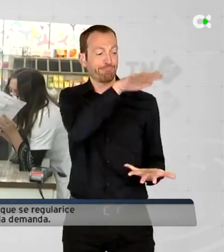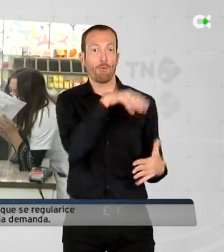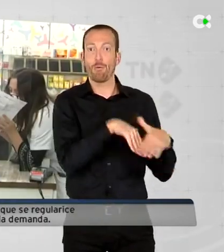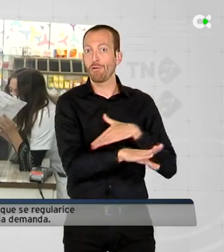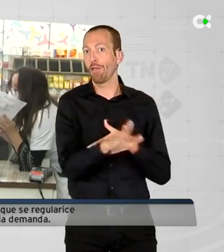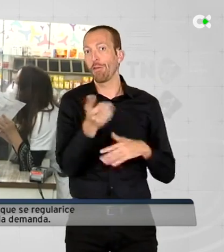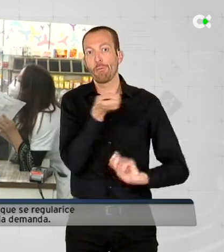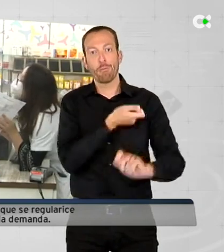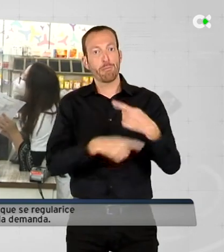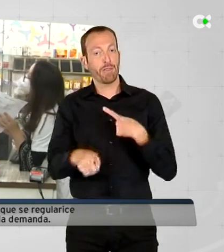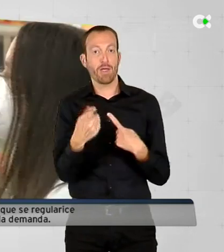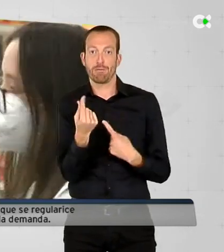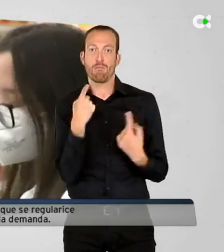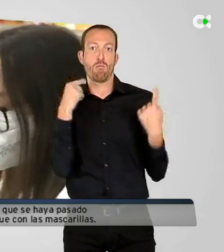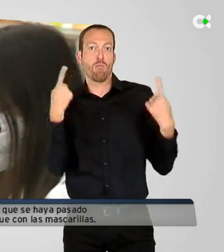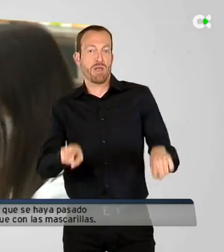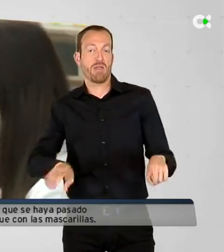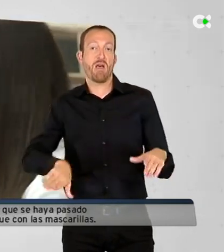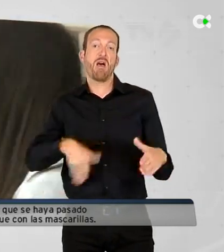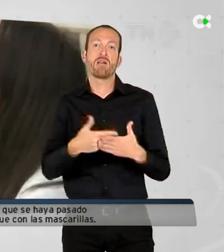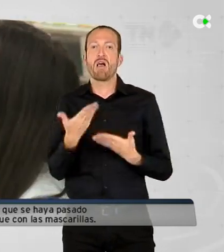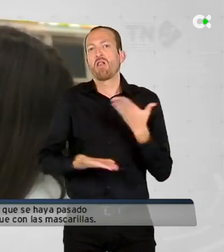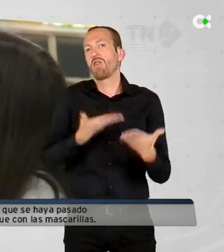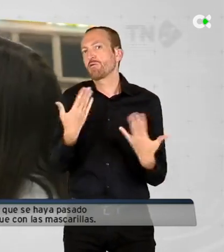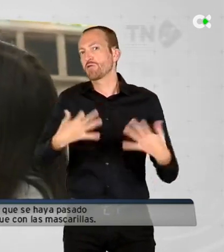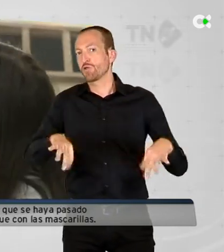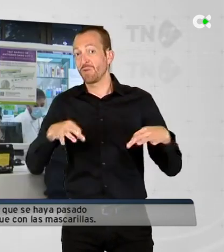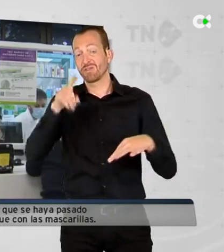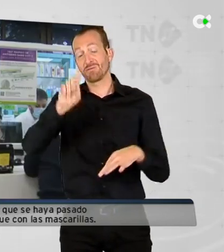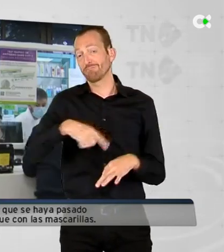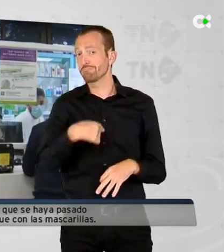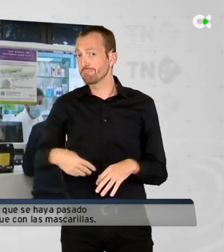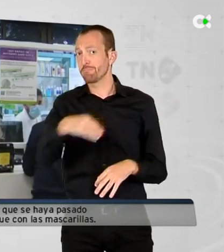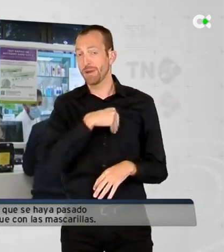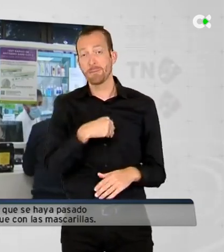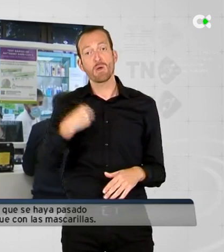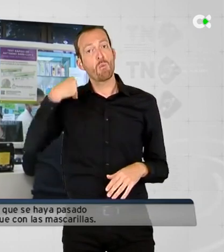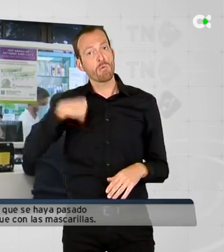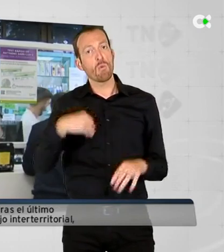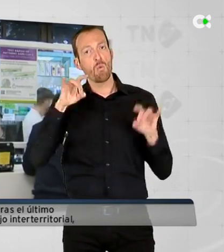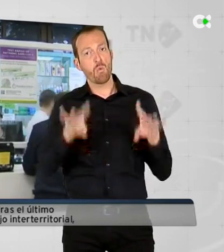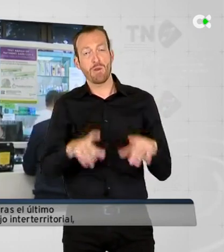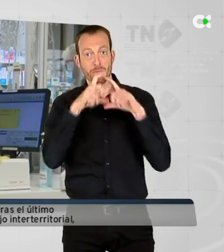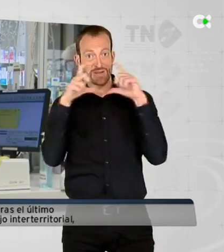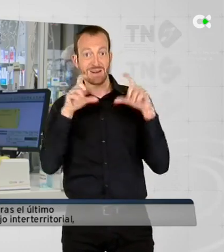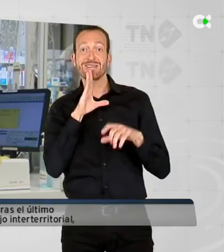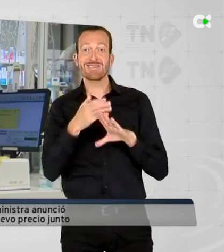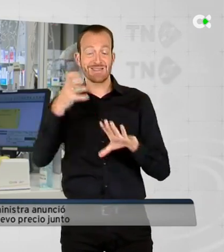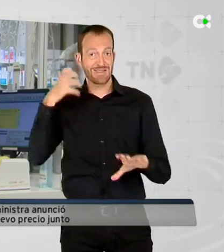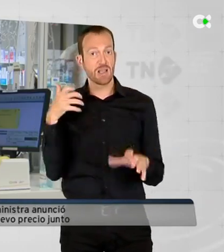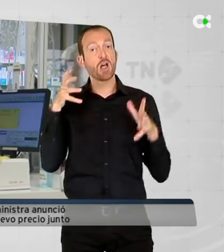pérdidas hasta que se regularice la demanda y lamenta que haya pasado lo mismo que con las mascarillas. Tras el último Consejo